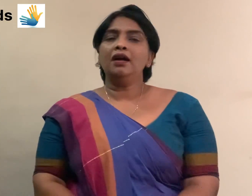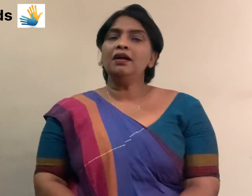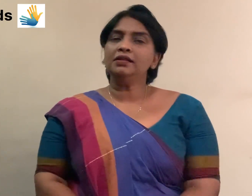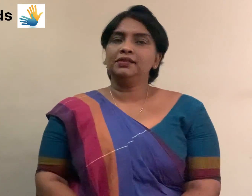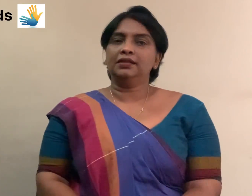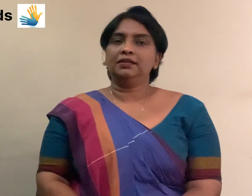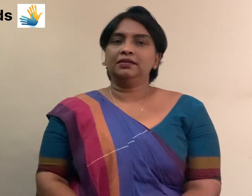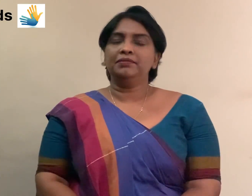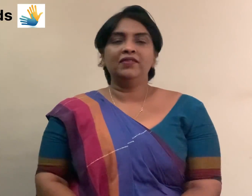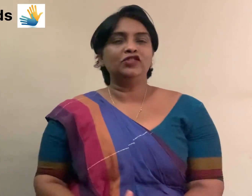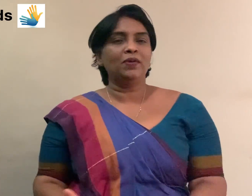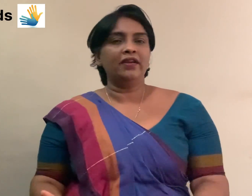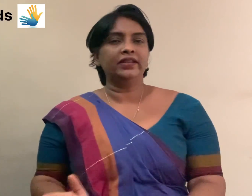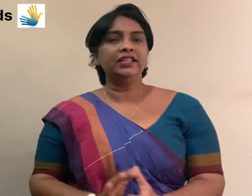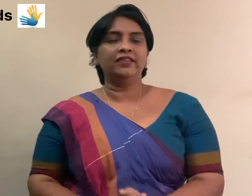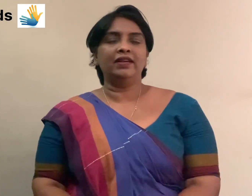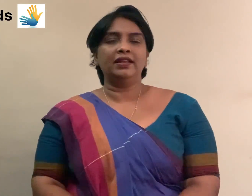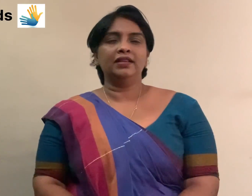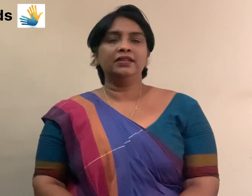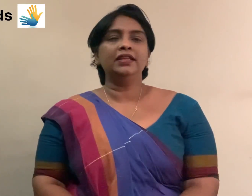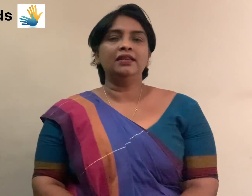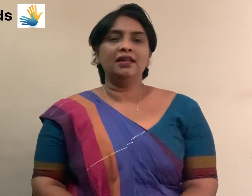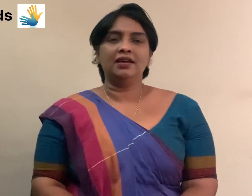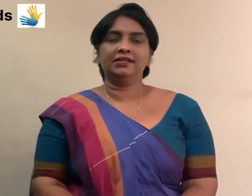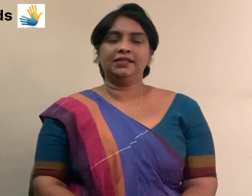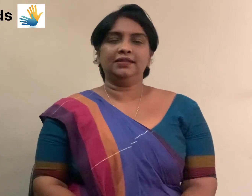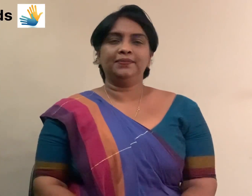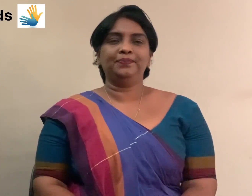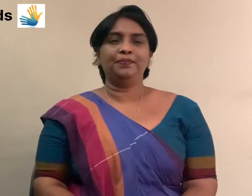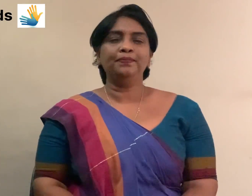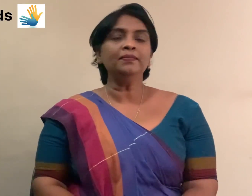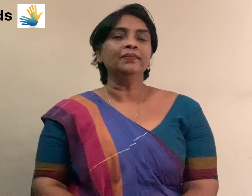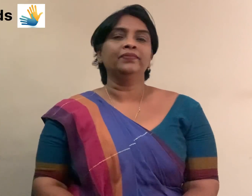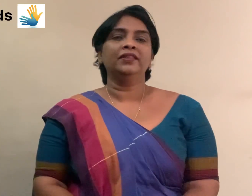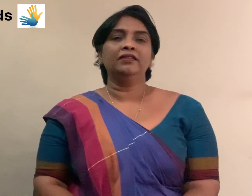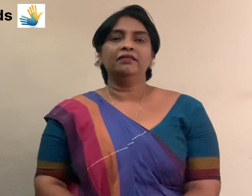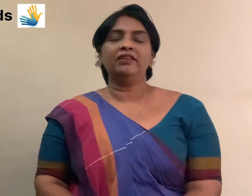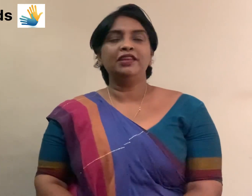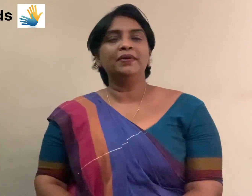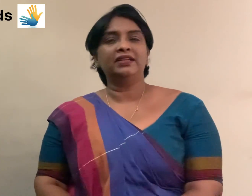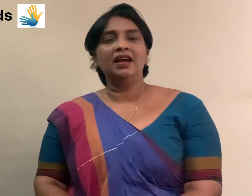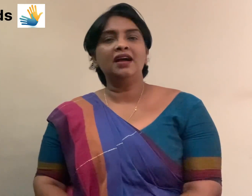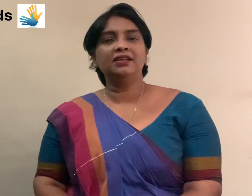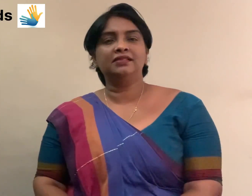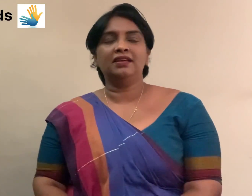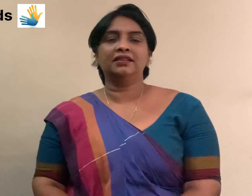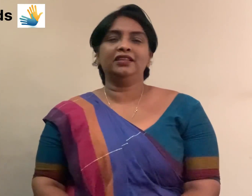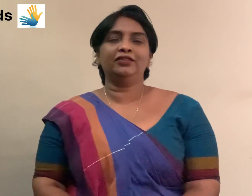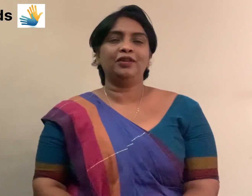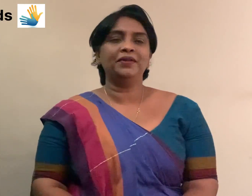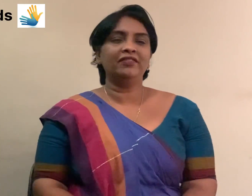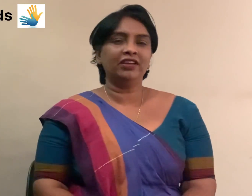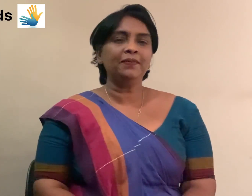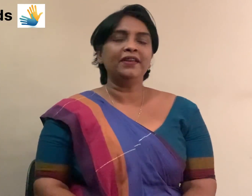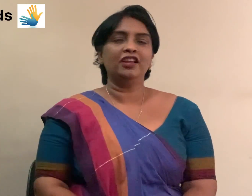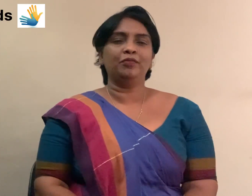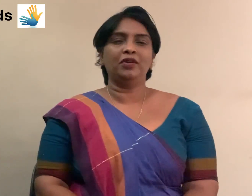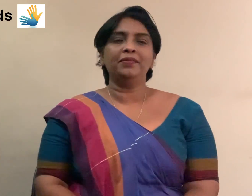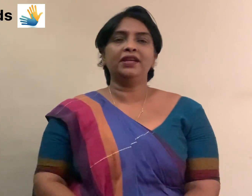අහස මේවා ස්වභාවික දේවල්. නිල් අහස. වෙහිබර අහසක්. එතකොට අපි මේ වගේ පෙන්වන්න පුළුවන්. මේක